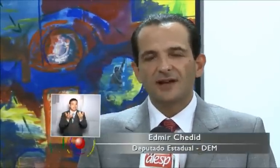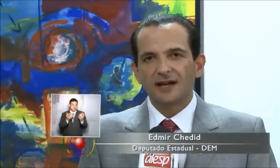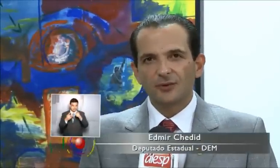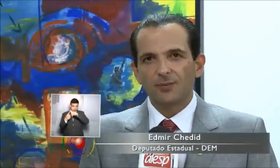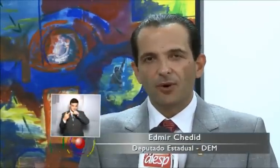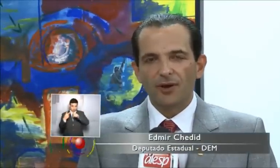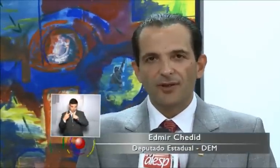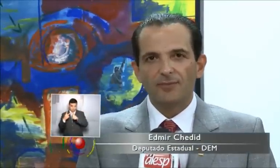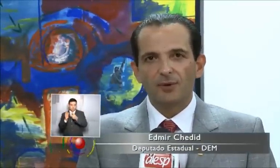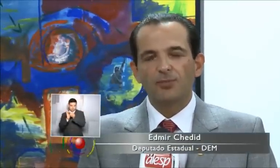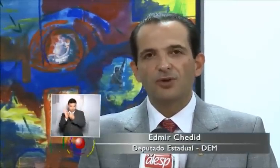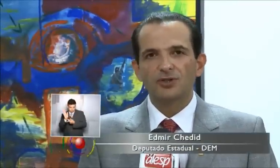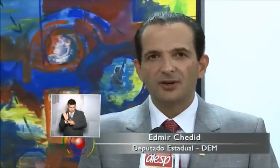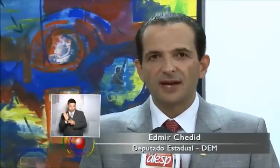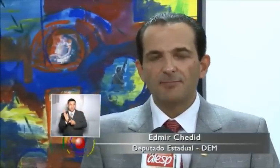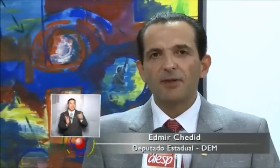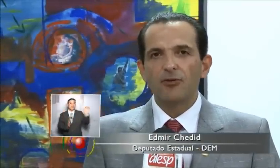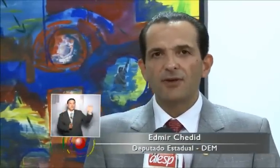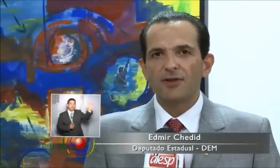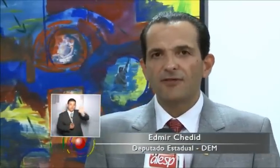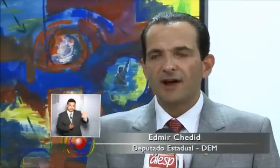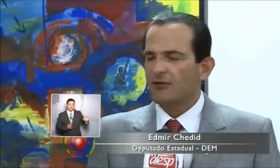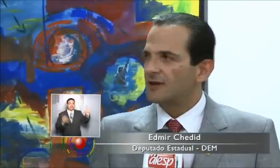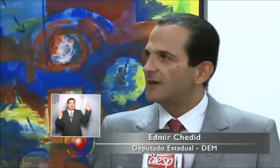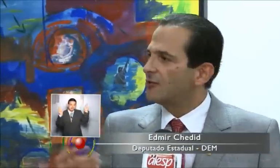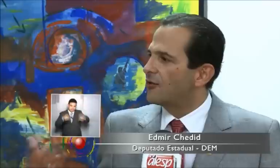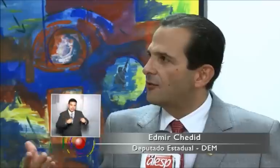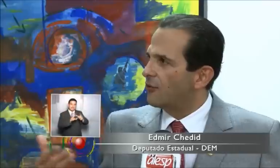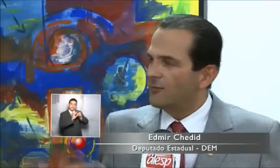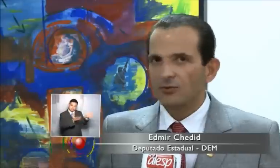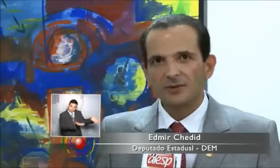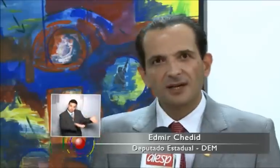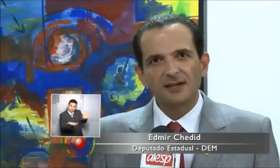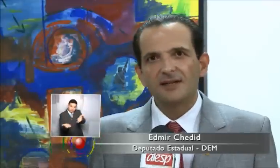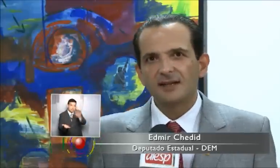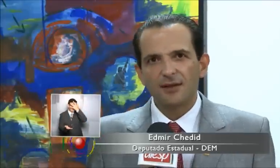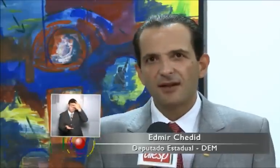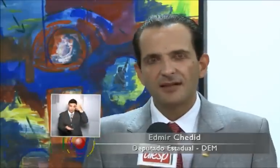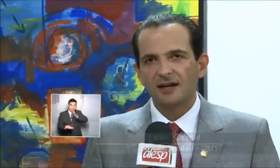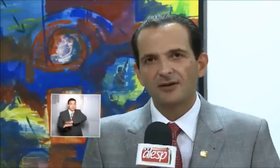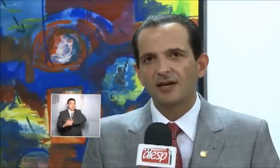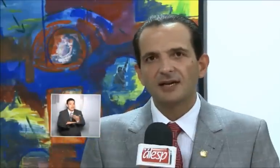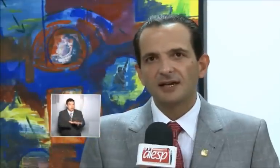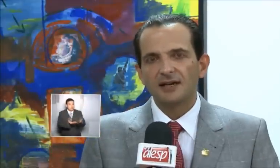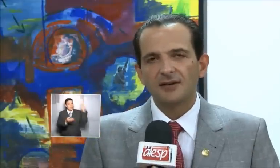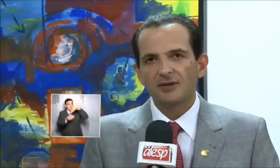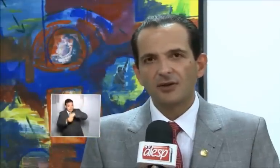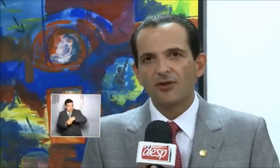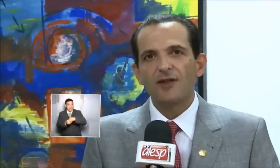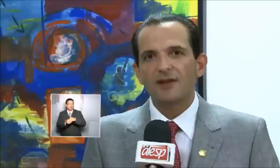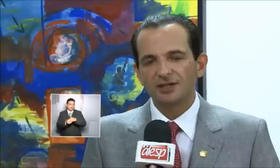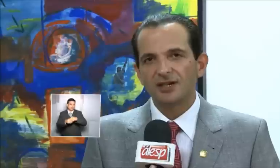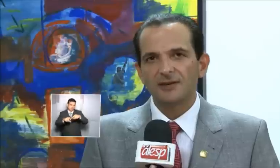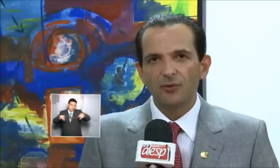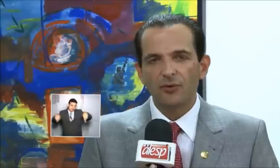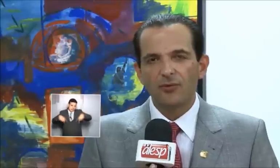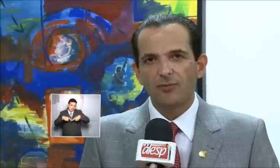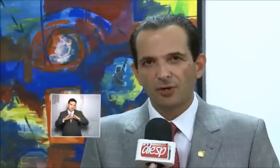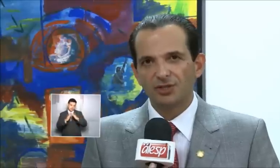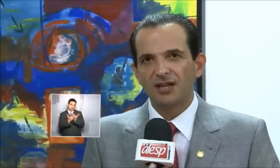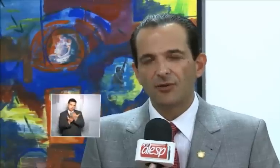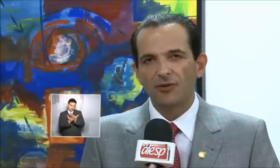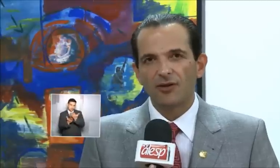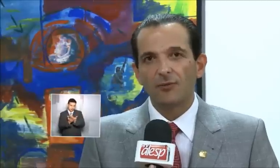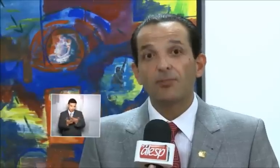o Estado possa proporcionar pessoas que façam a tradução simultânea dentro da sala de aula. É o que nós desejamos,